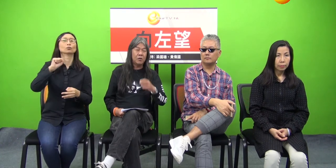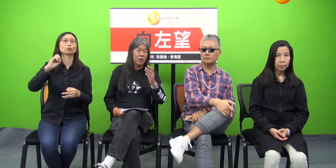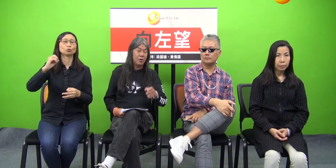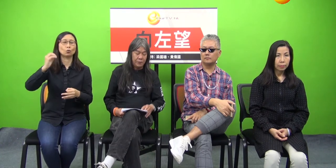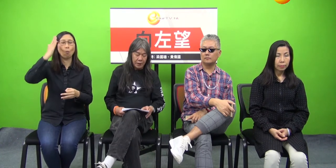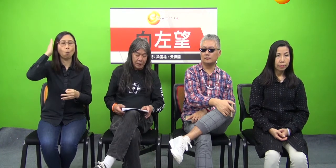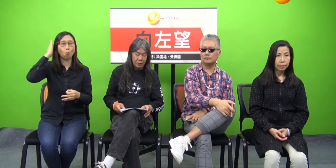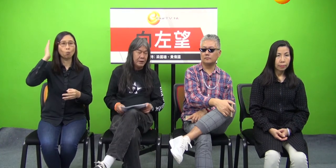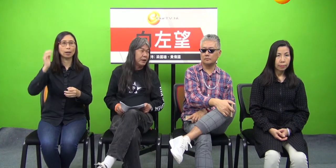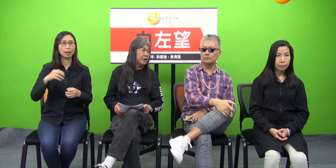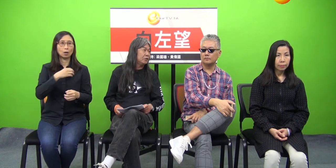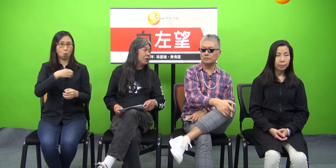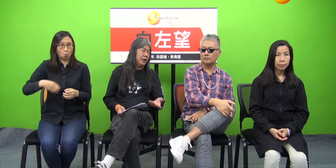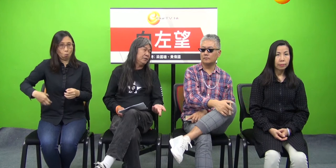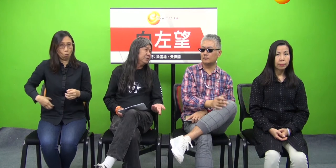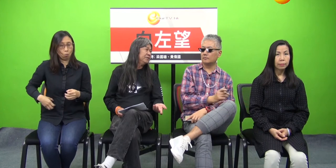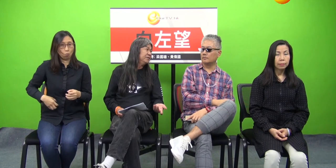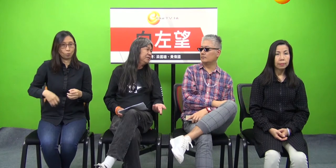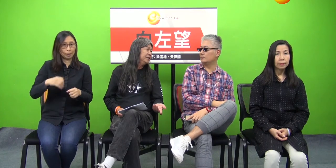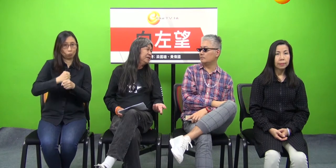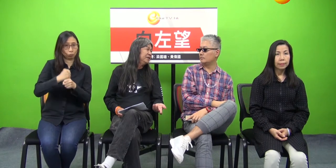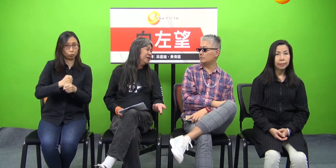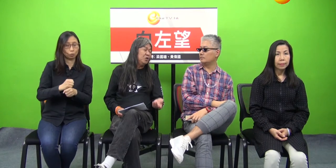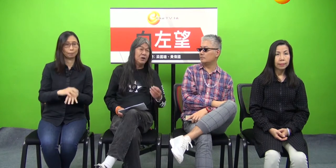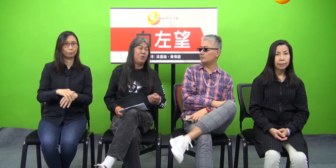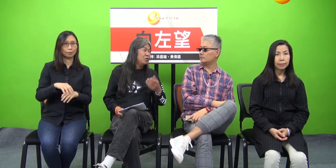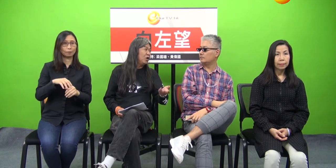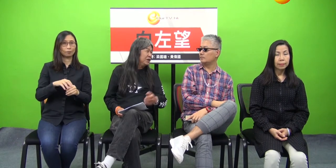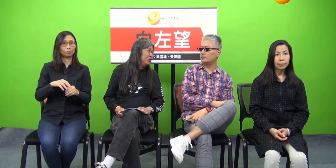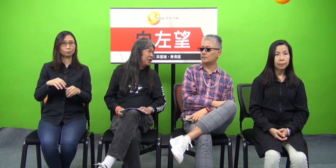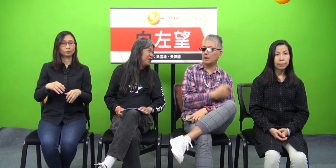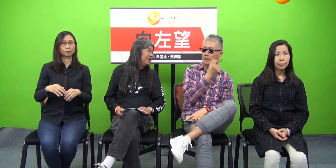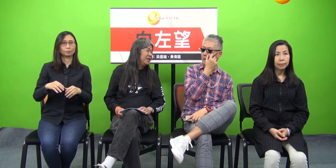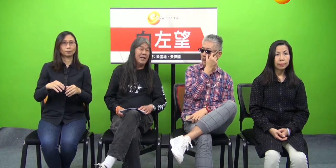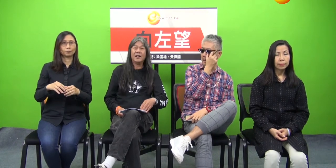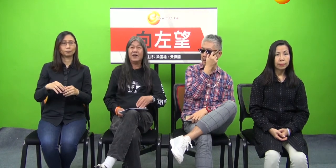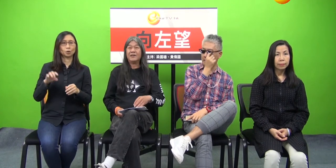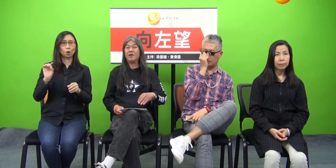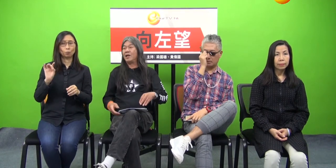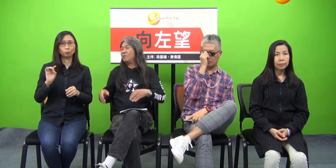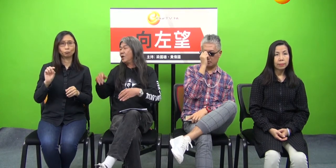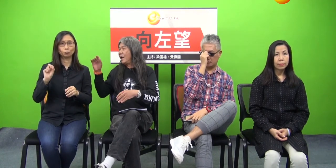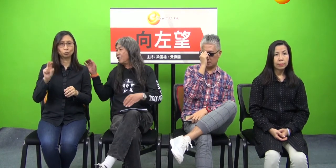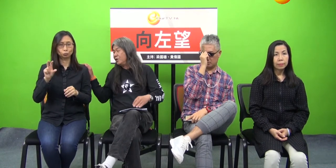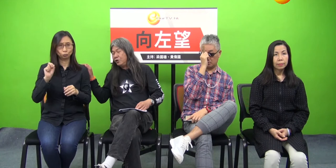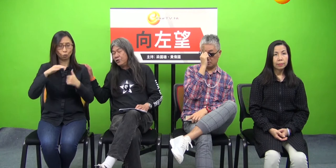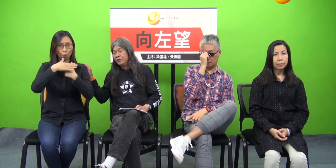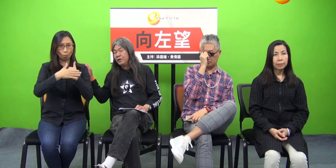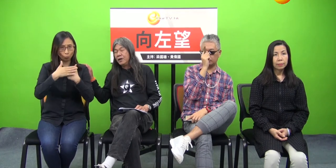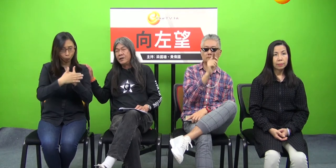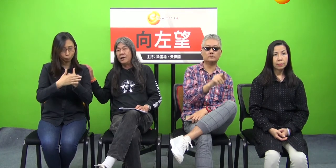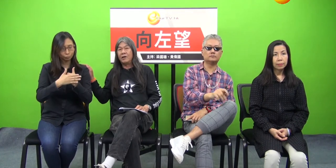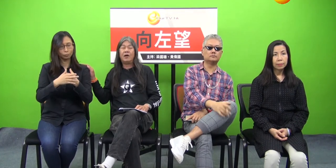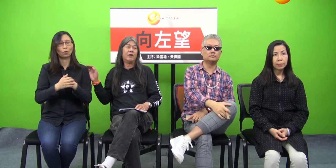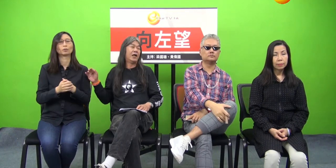嗰、那個規定咧，亦都係原本係保障議員嘅，即係話你唔可以拉咗個議員